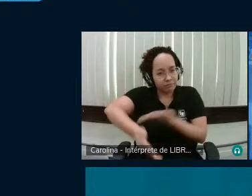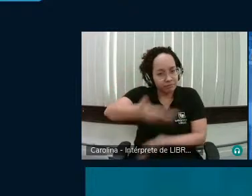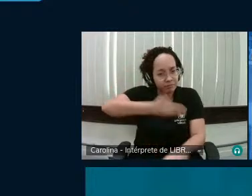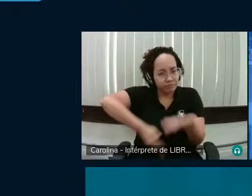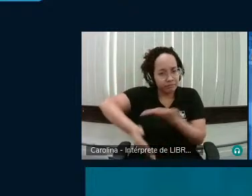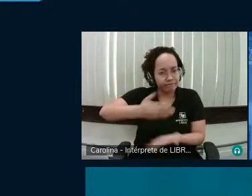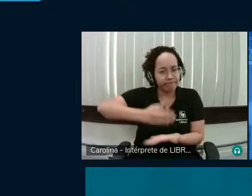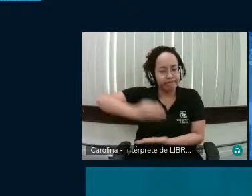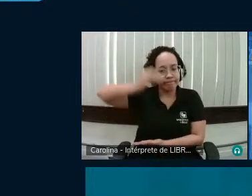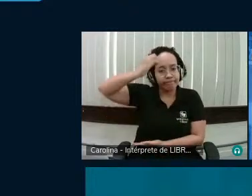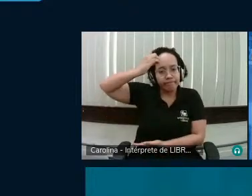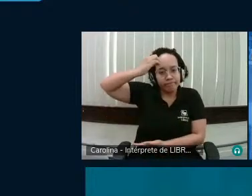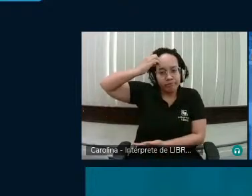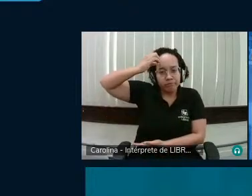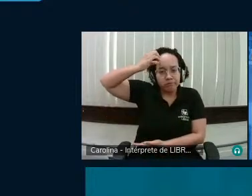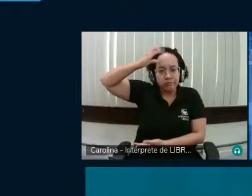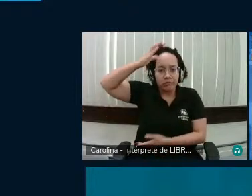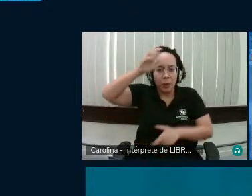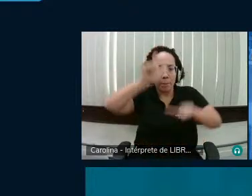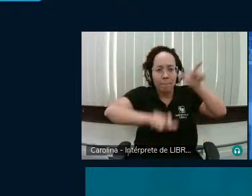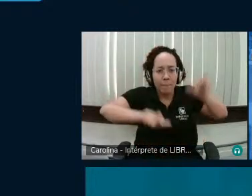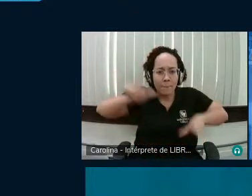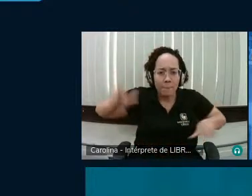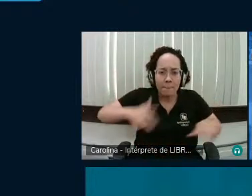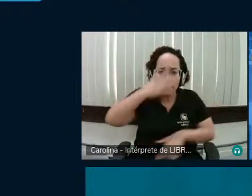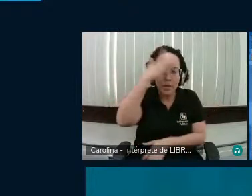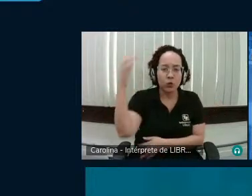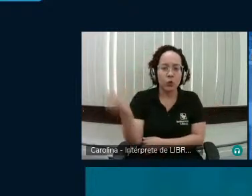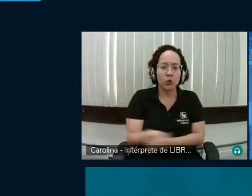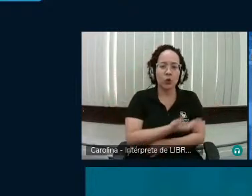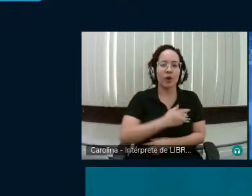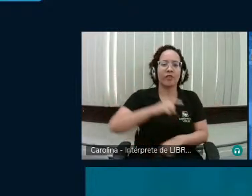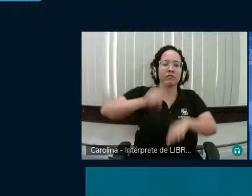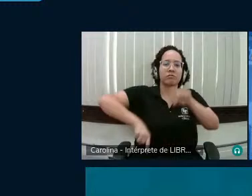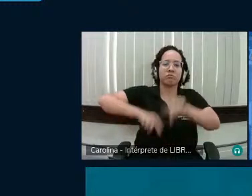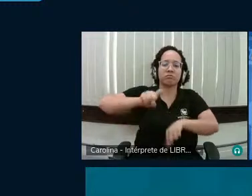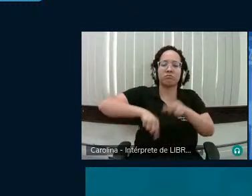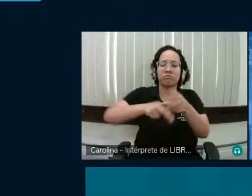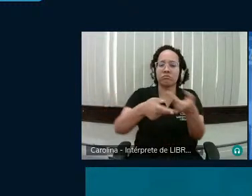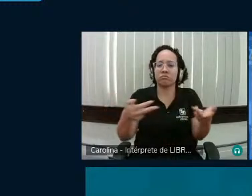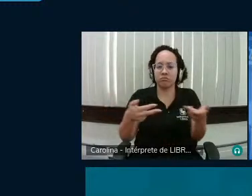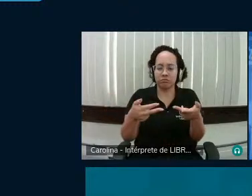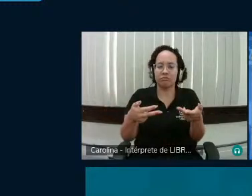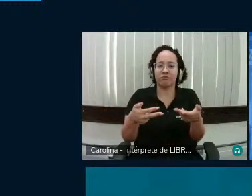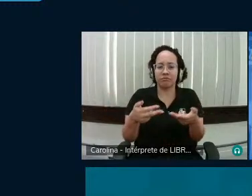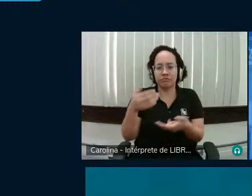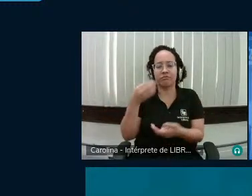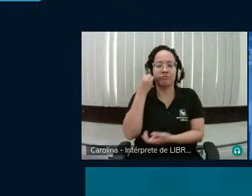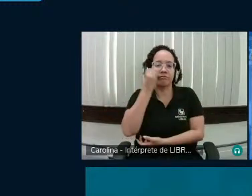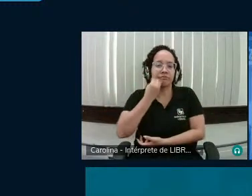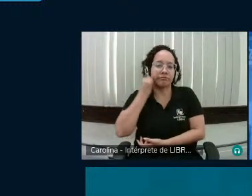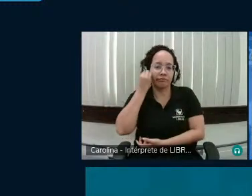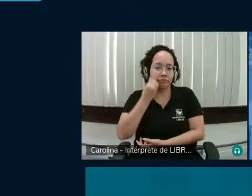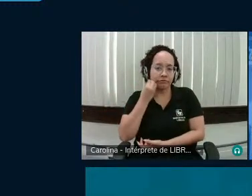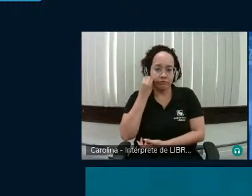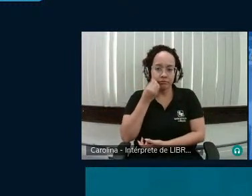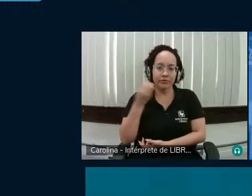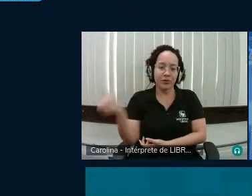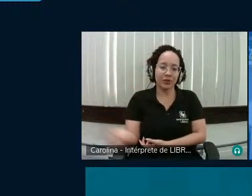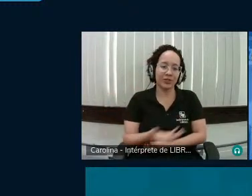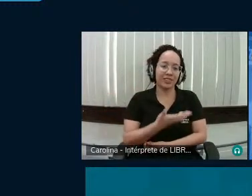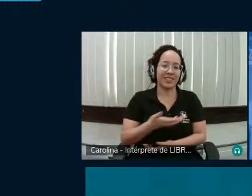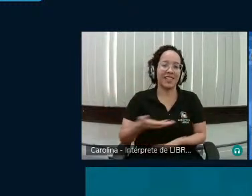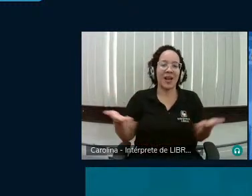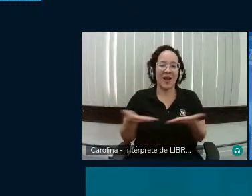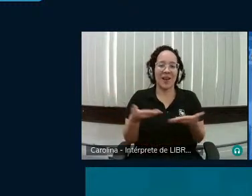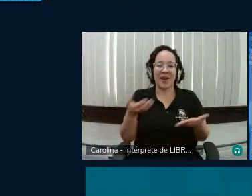de conhecimento de gente nova, de coisas novas, experiências novas. Aí, né, Fátima, que bom que deu